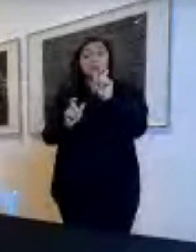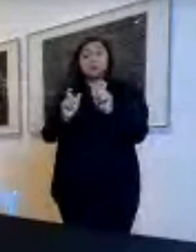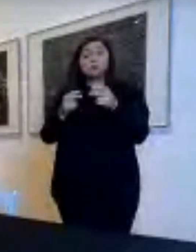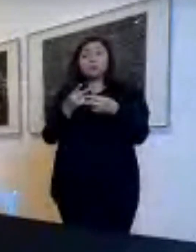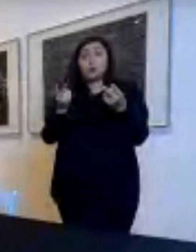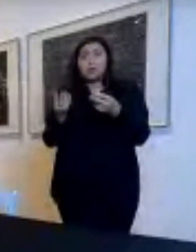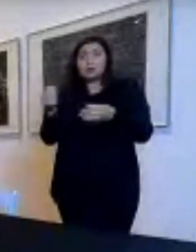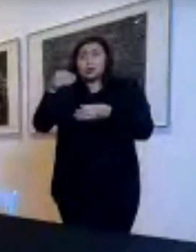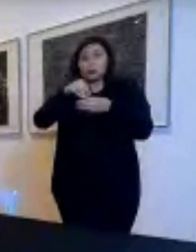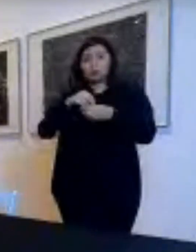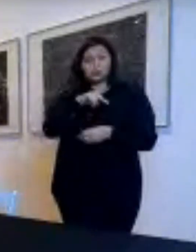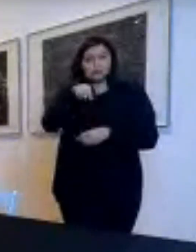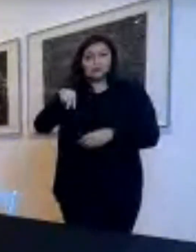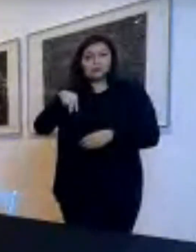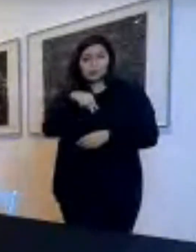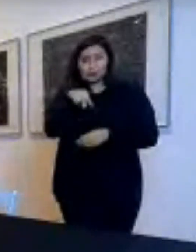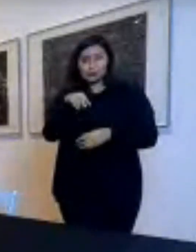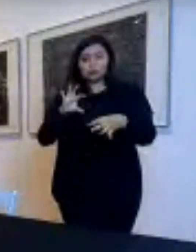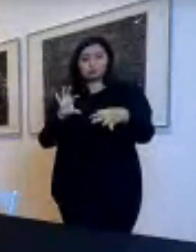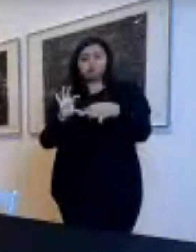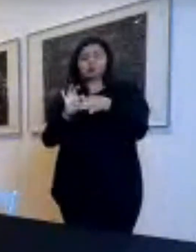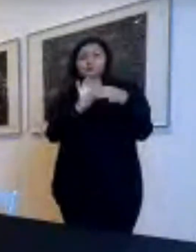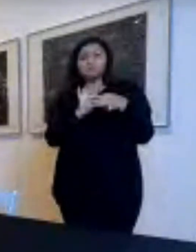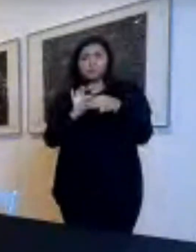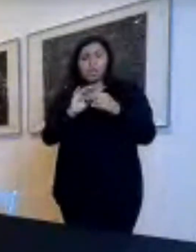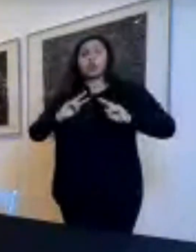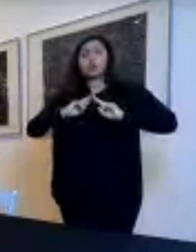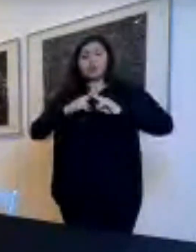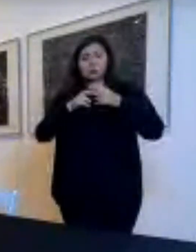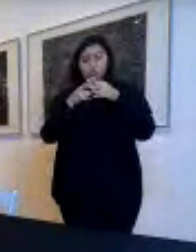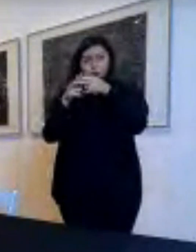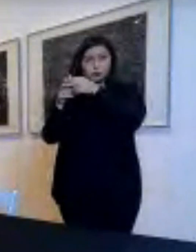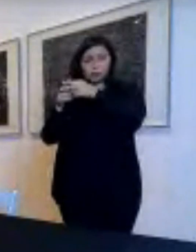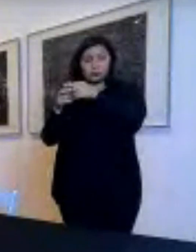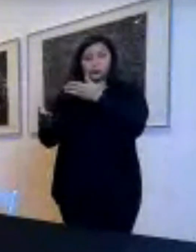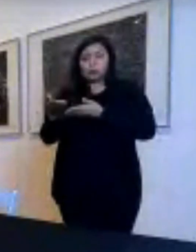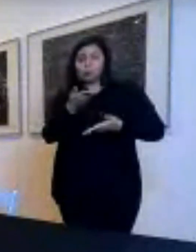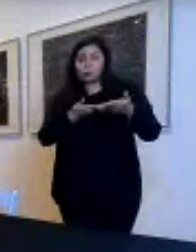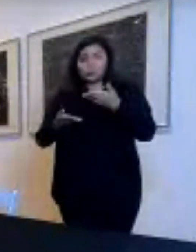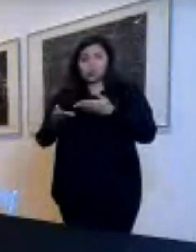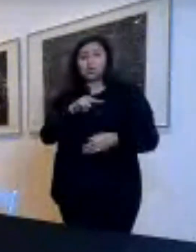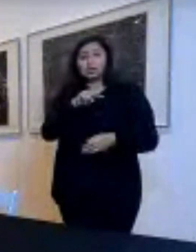parte, junto con nosotros, de esta construcción en conjunto que nosotros llamamos el museo.